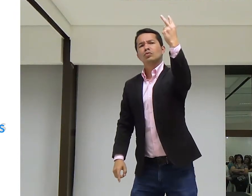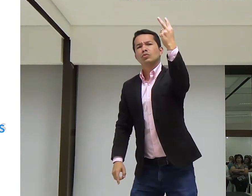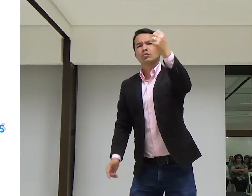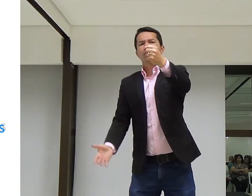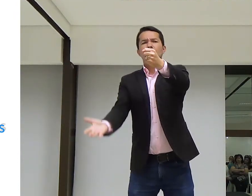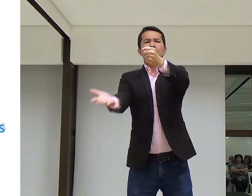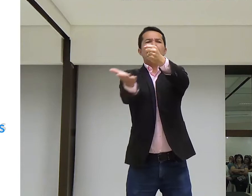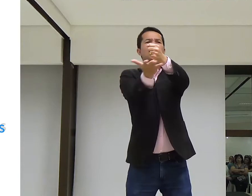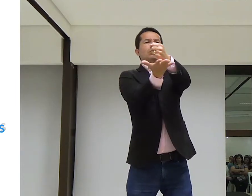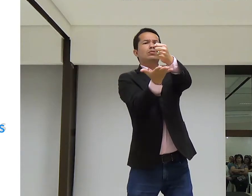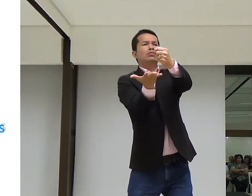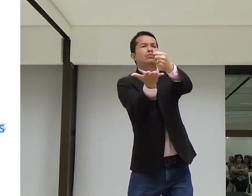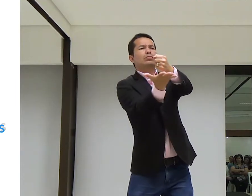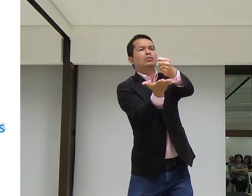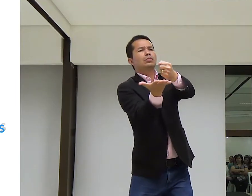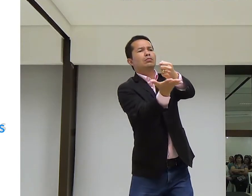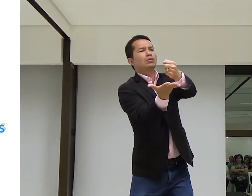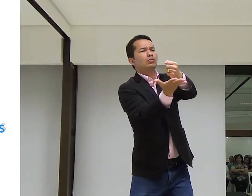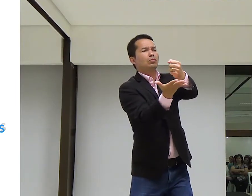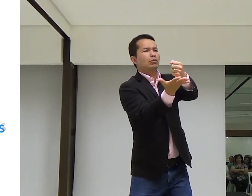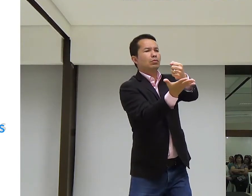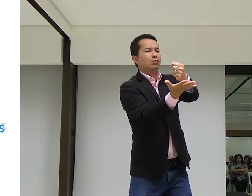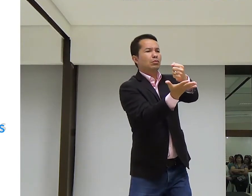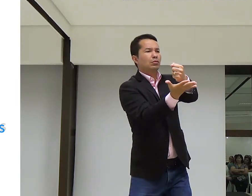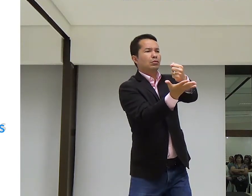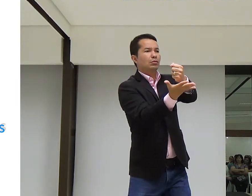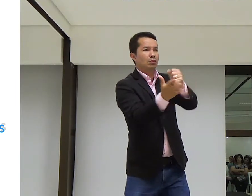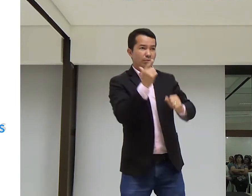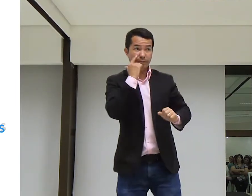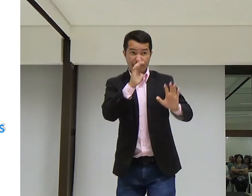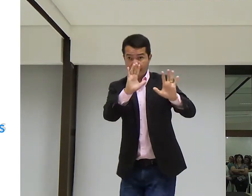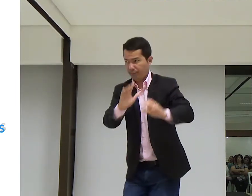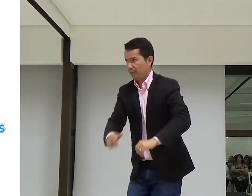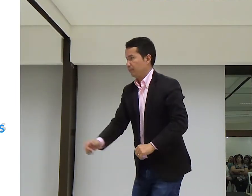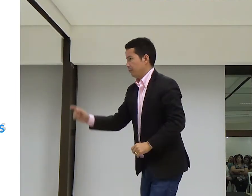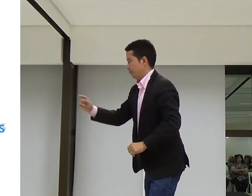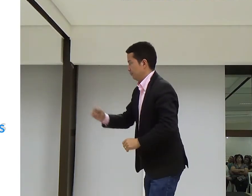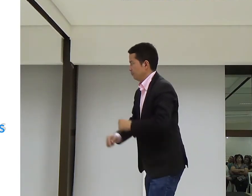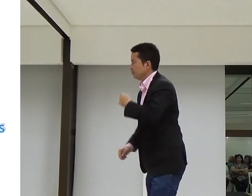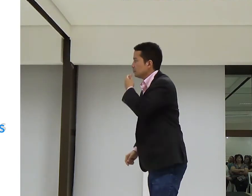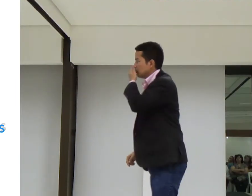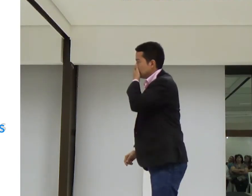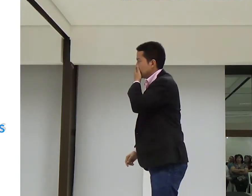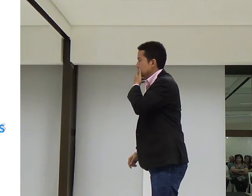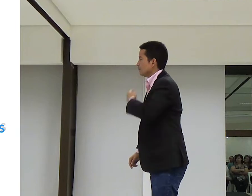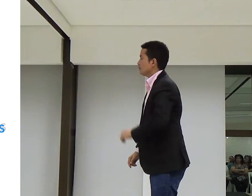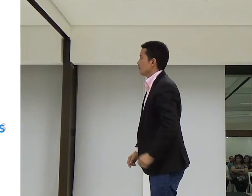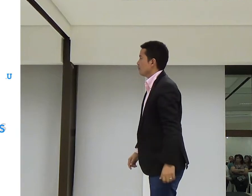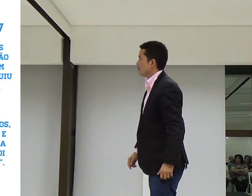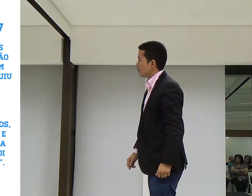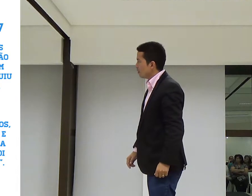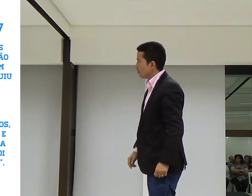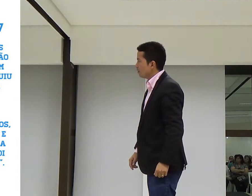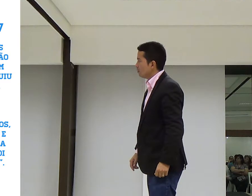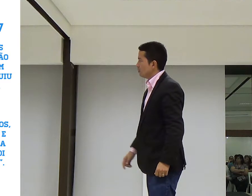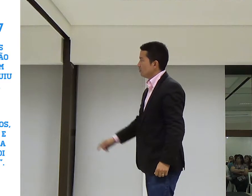Ele mostra para eles duas coisas básicas.